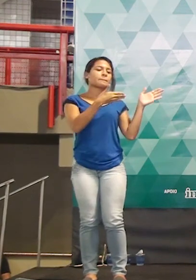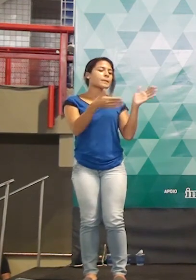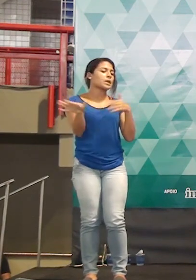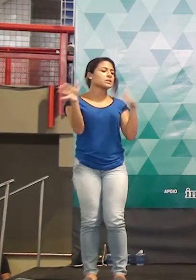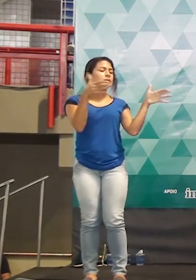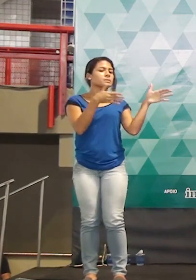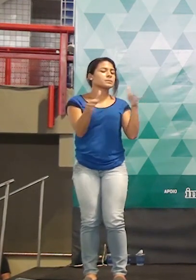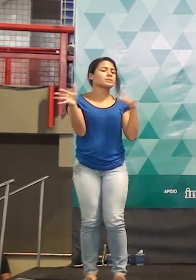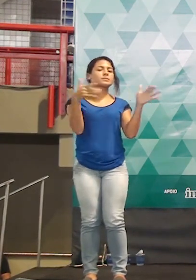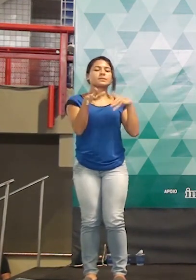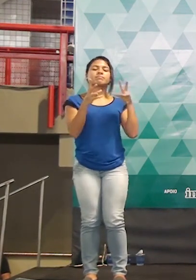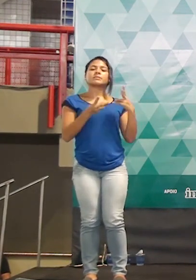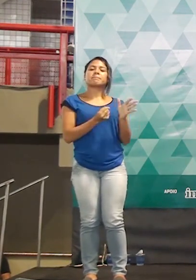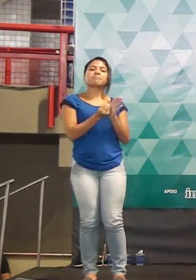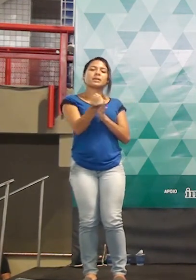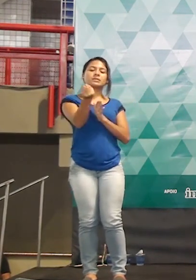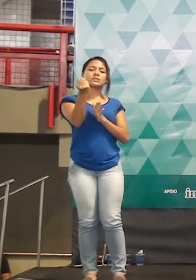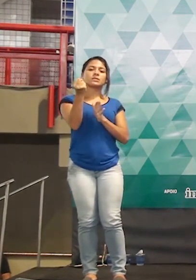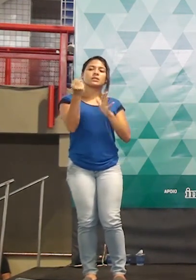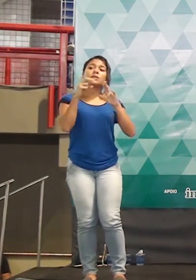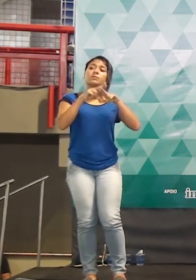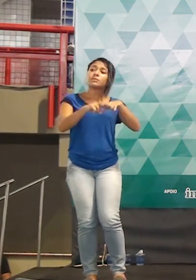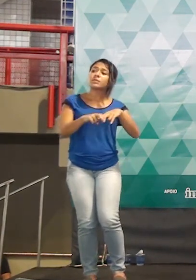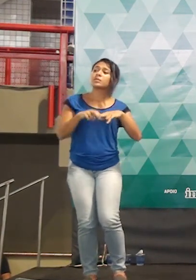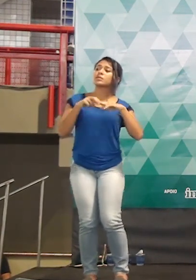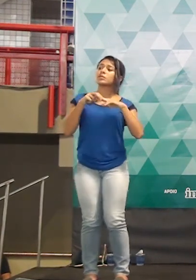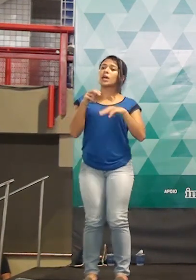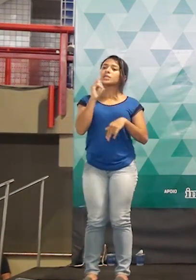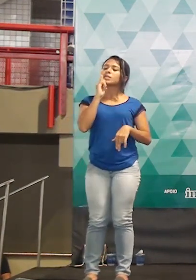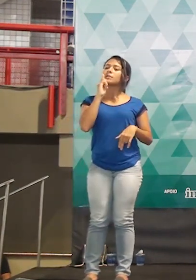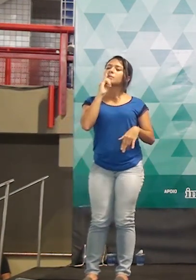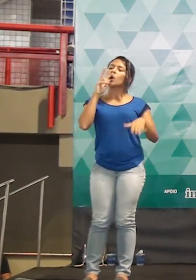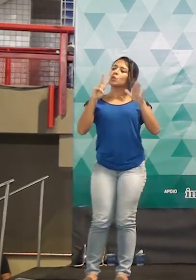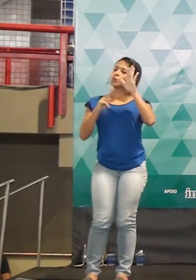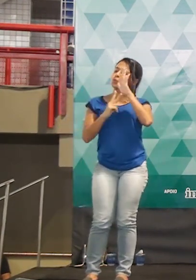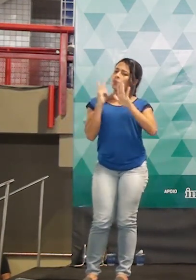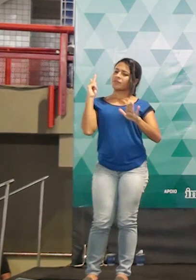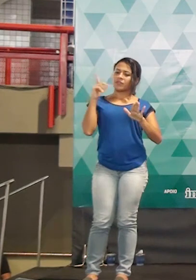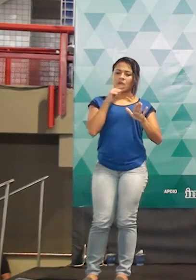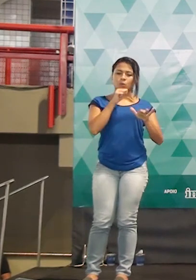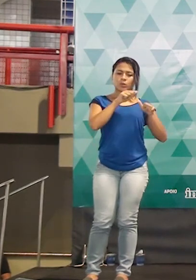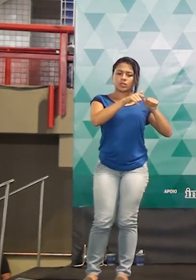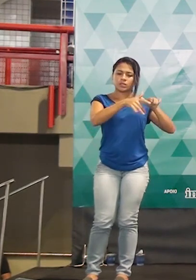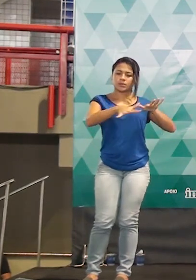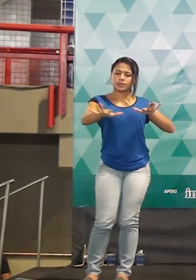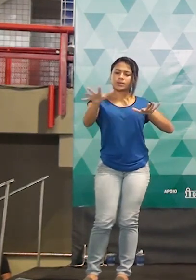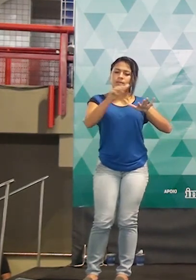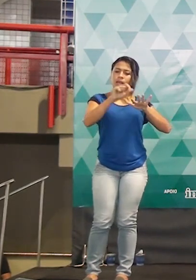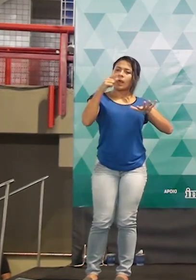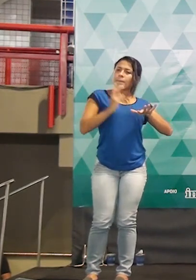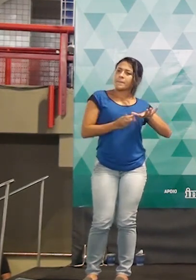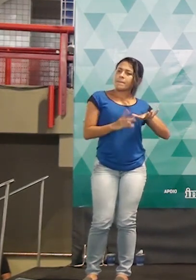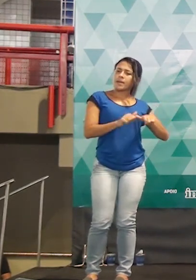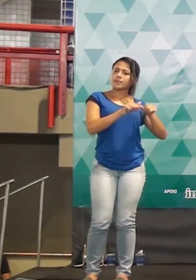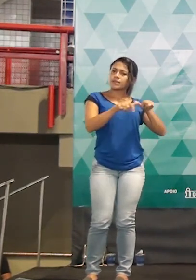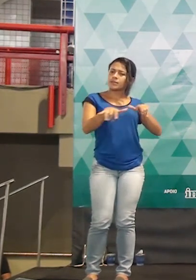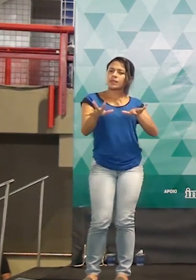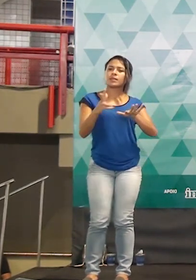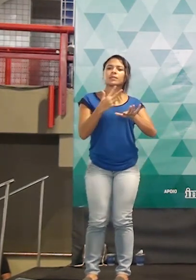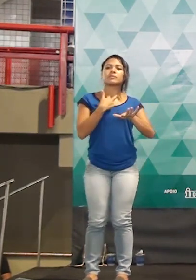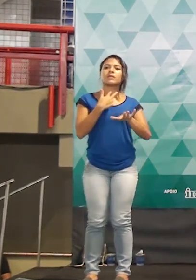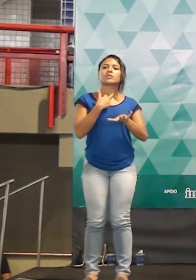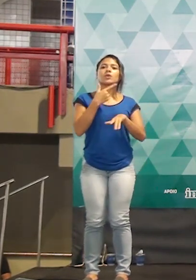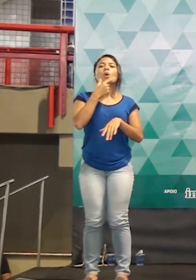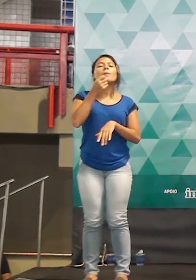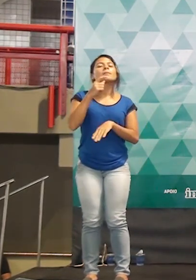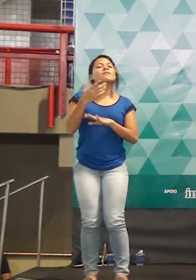nessa filosofia do Heráclito, você não pode se banhar 2 vezes na água do mesmo rio? O Lulu Santos, no